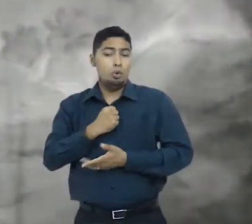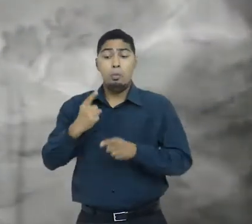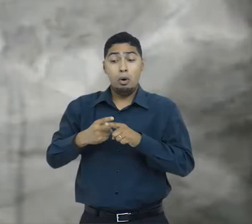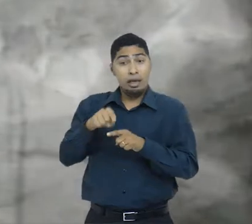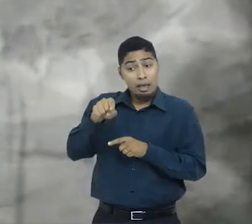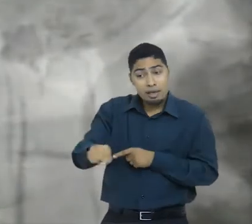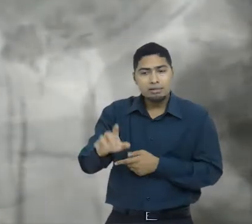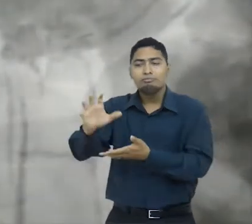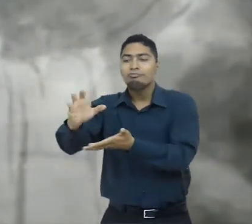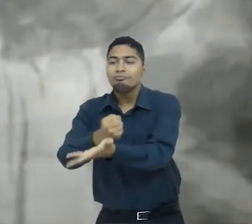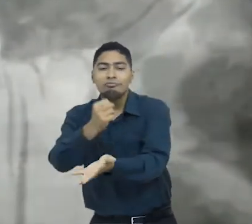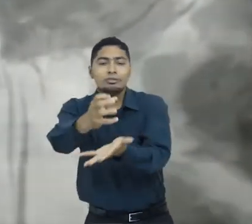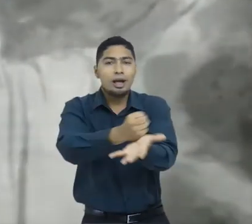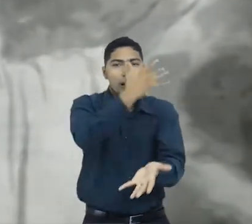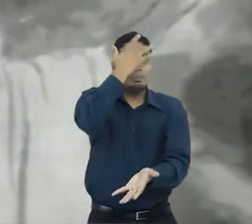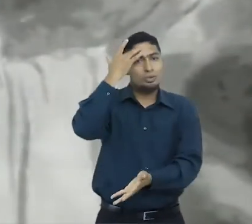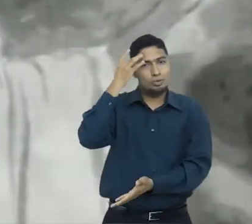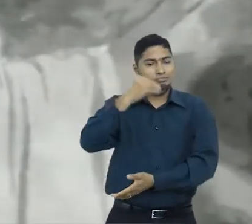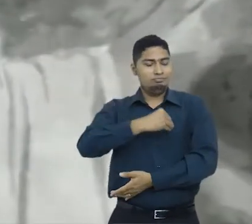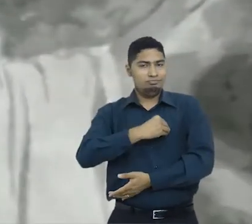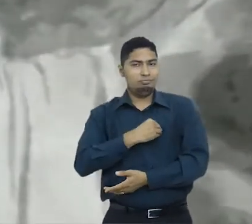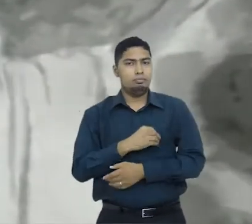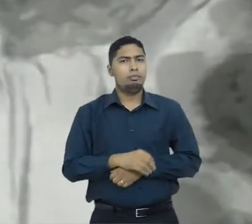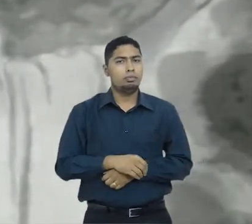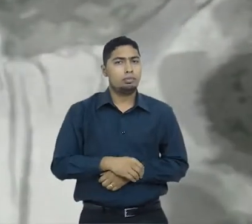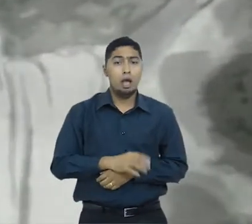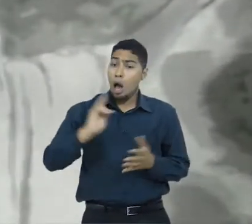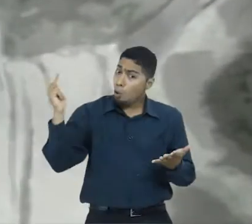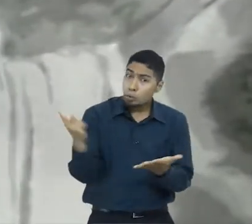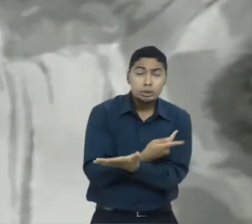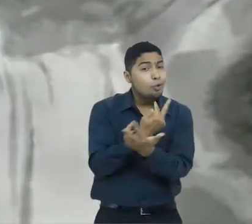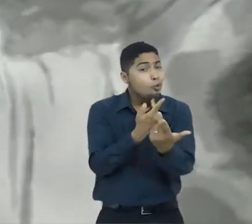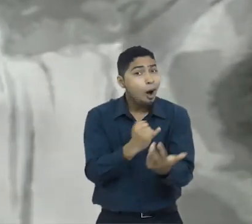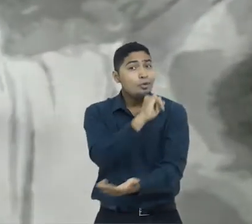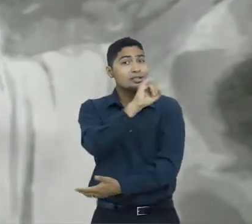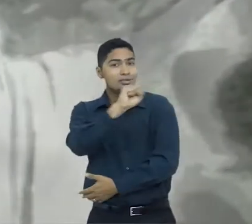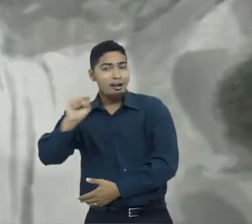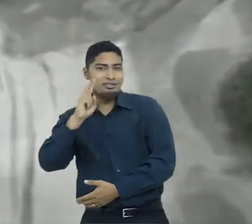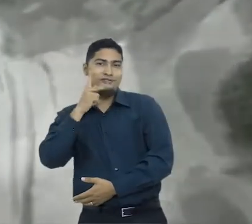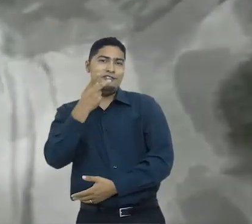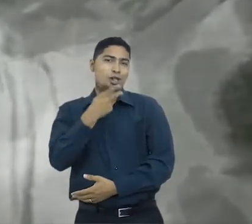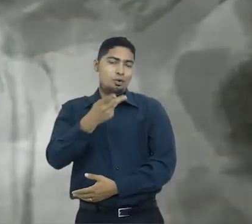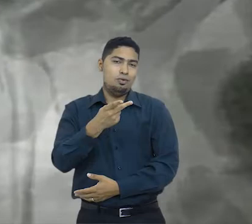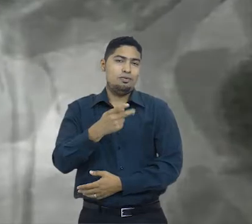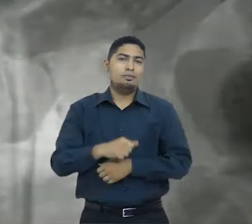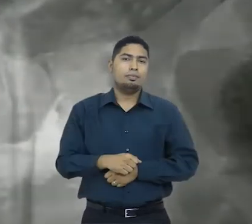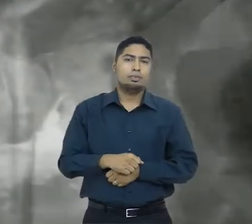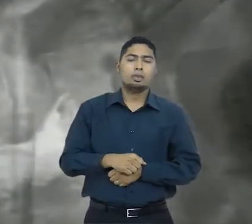povo dos seus pecados." Tudo aconteceu exatamente como o profeta Isaías havia previsto. "O Senhor lhes dará um